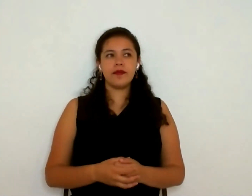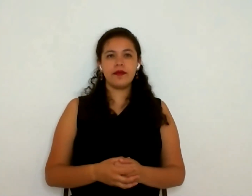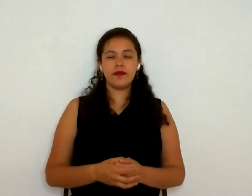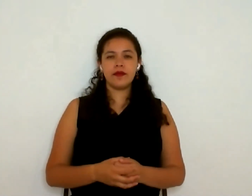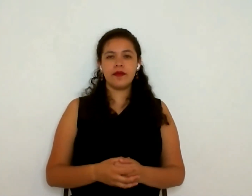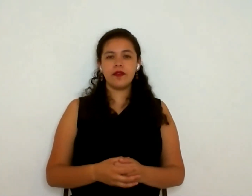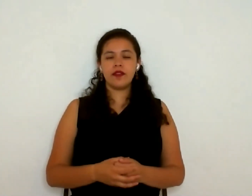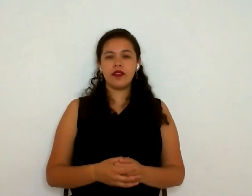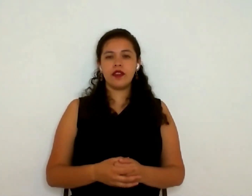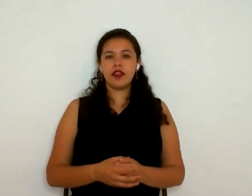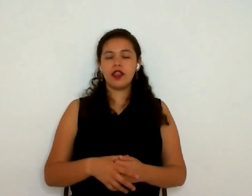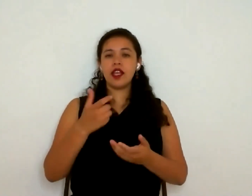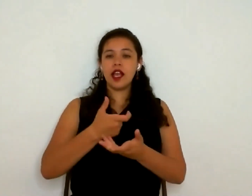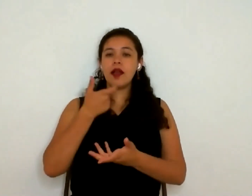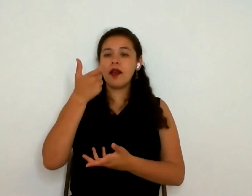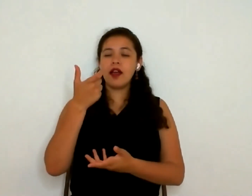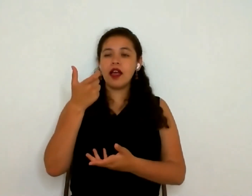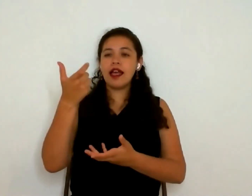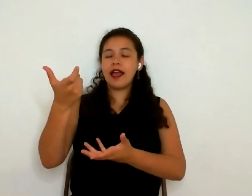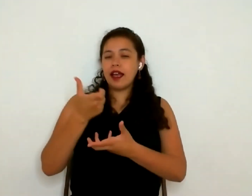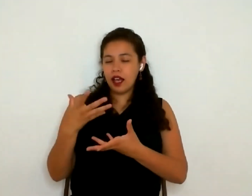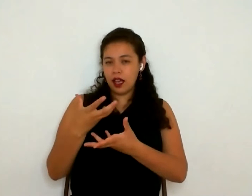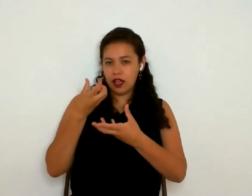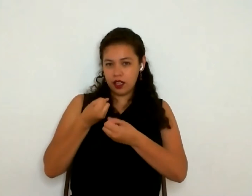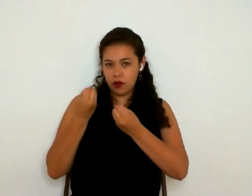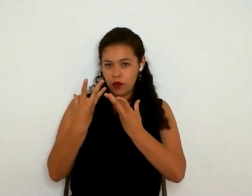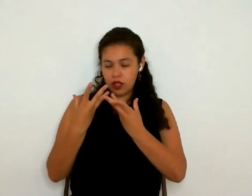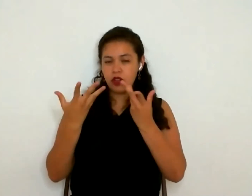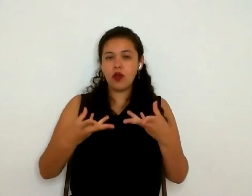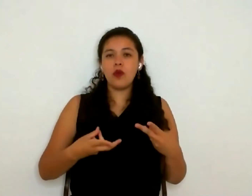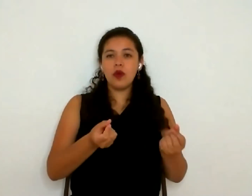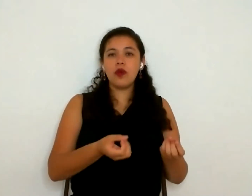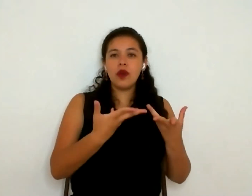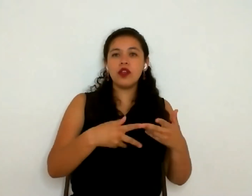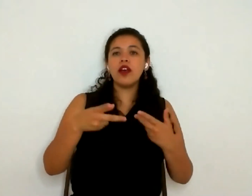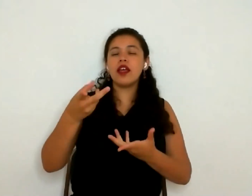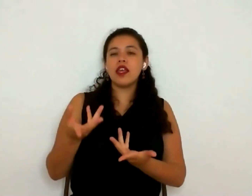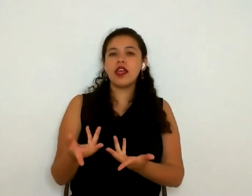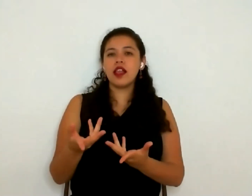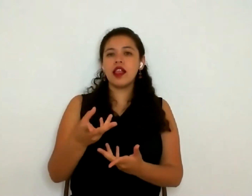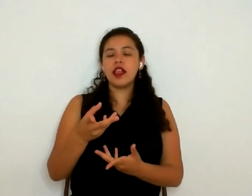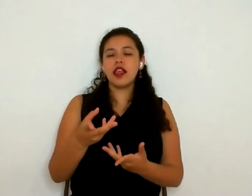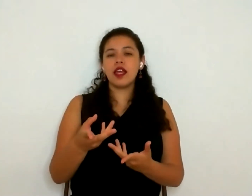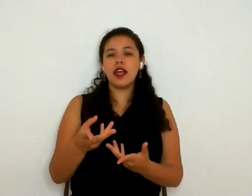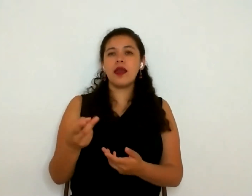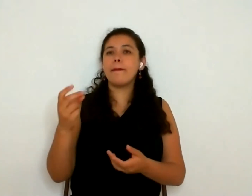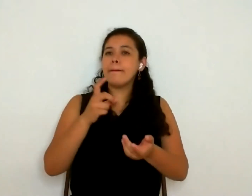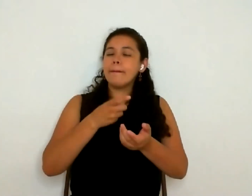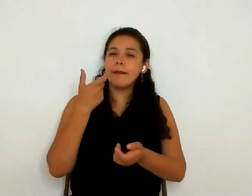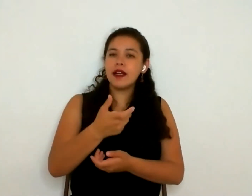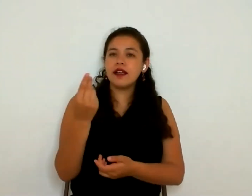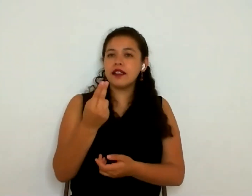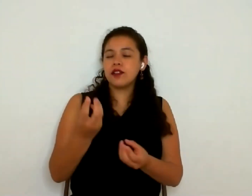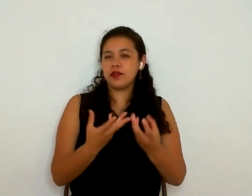ingresos los egresos y las deudas en esto tenemos nosotros lo que es el